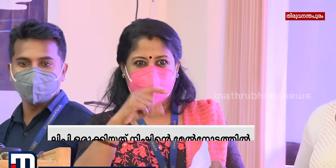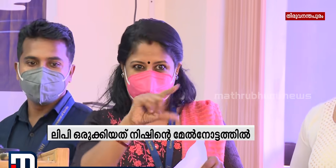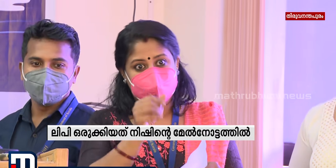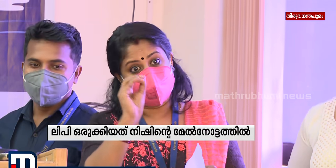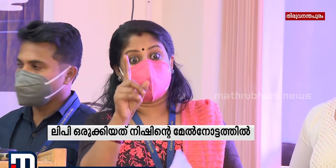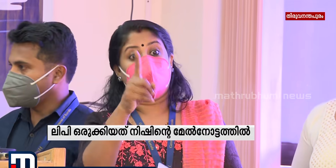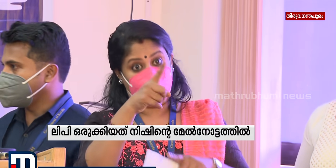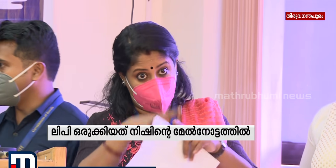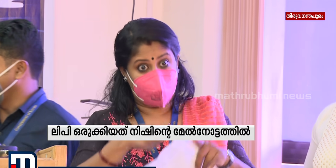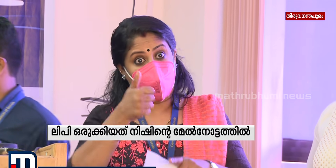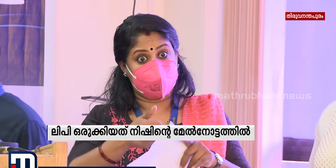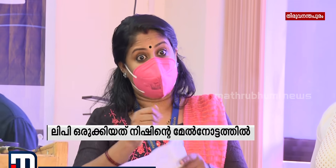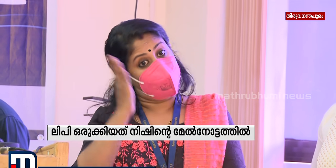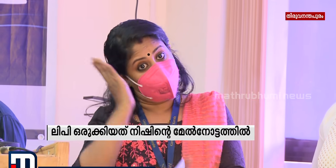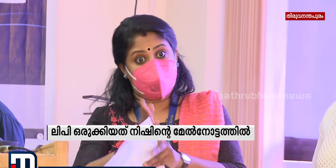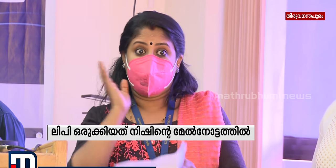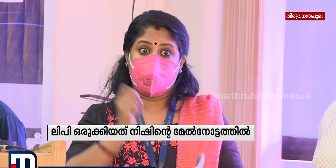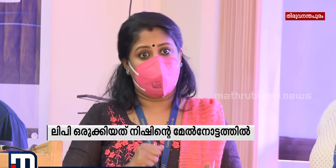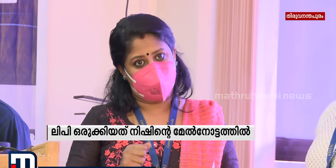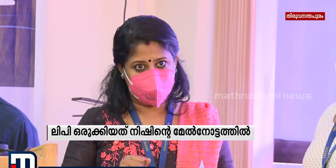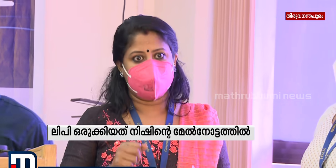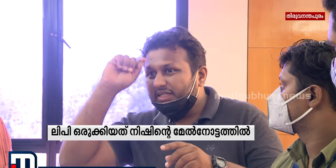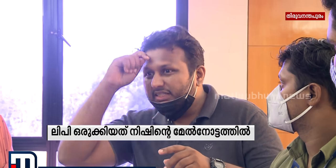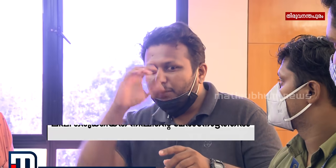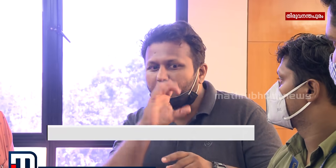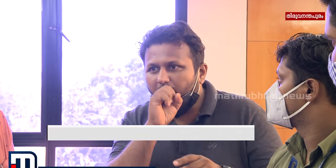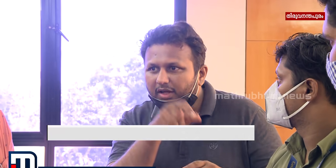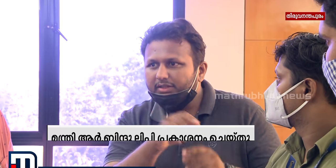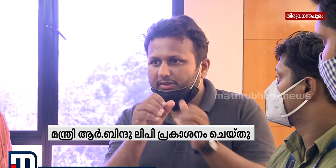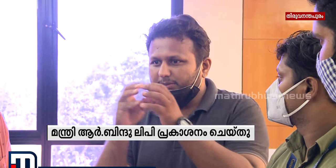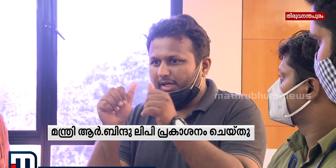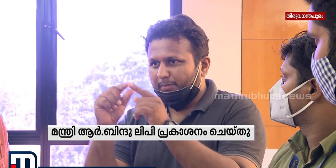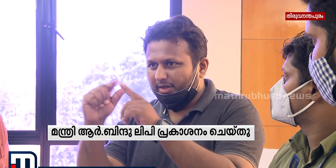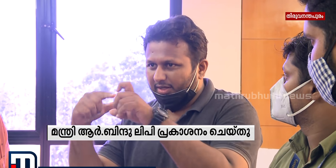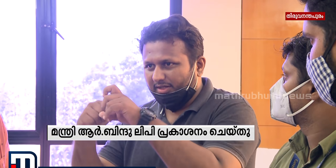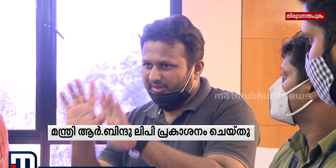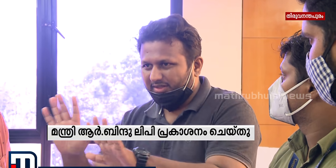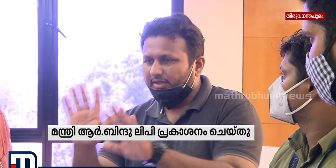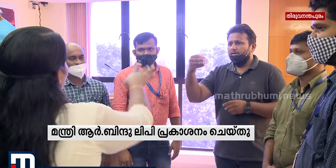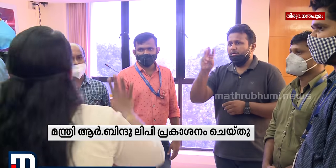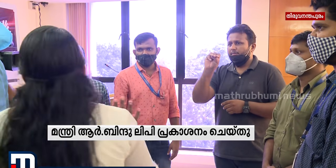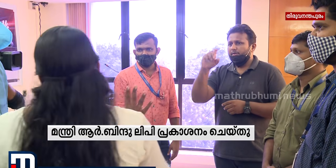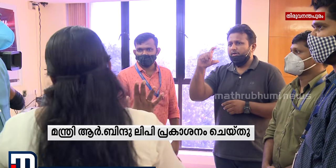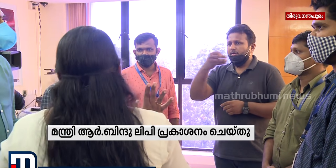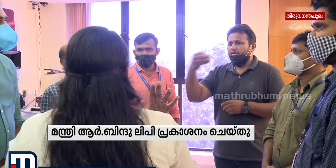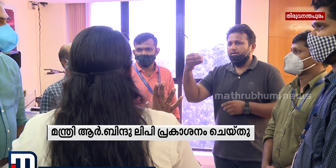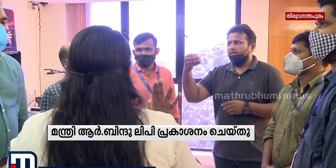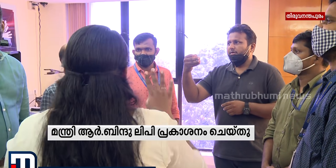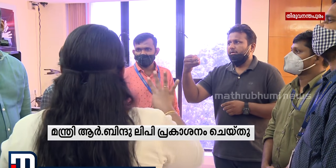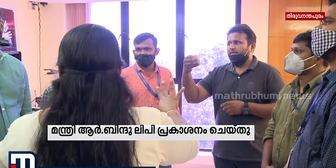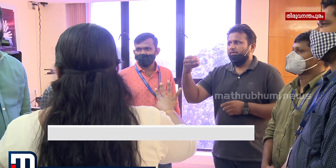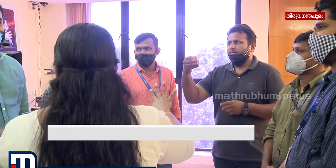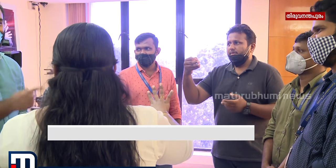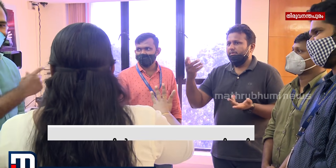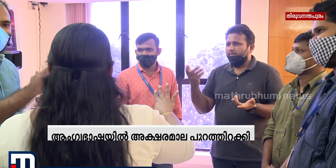അക്ഷരമാലയുണ്ട്. ഏകീകൃത ഫിംഗർ സ്പെല്ലിംഗ് ഭാവിയിൽ ശ്രവണ പരിമിതർക്കുള്ള പാഠ്യഭാഗമാക്കാനാണ് പദ്ധതി. നിലവിൽ വിദ്യാലയങ്ങളിൽ ചുണ്ടുകളുടെ